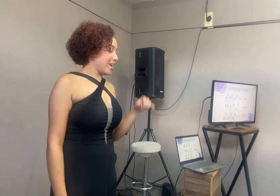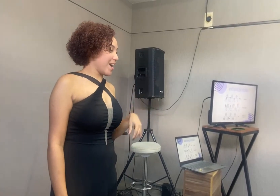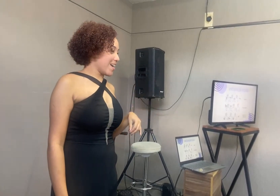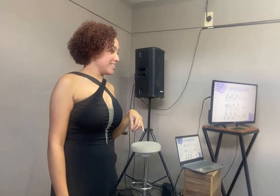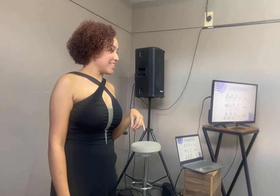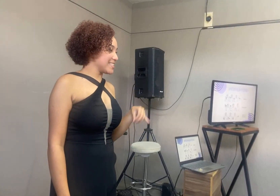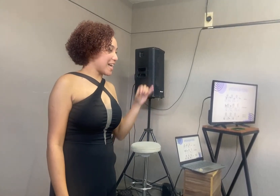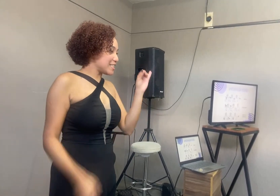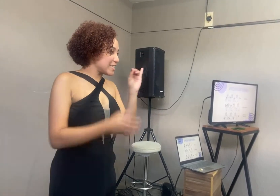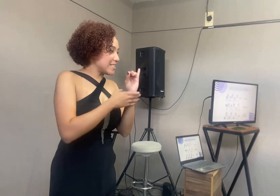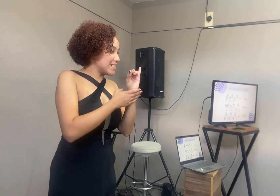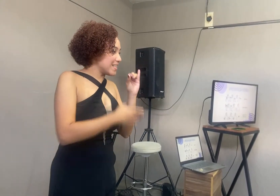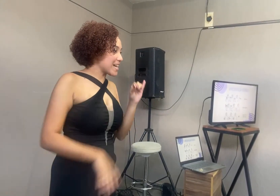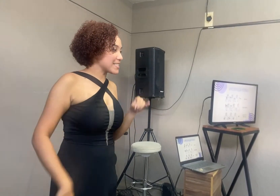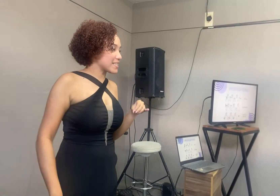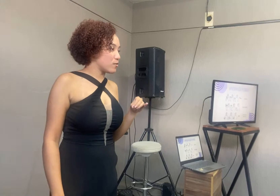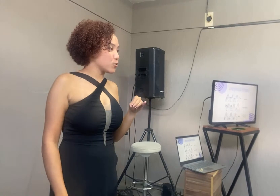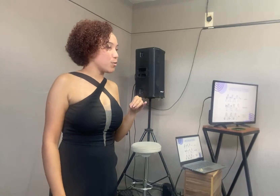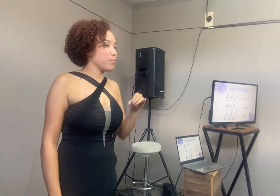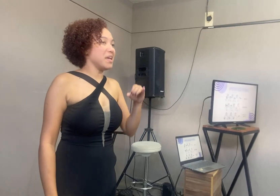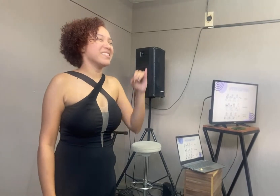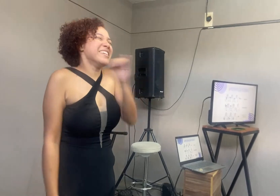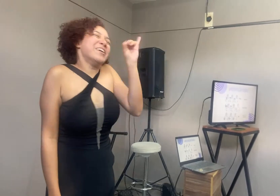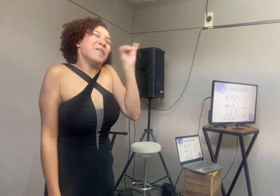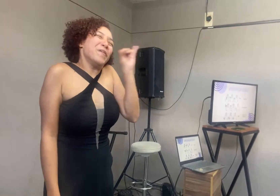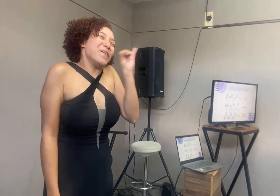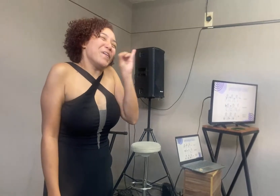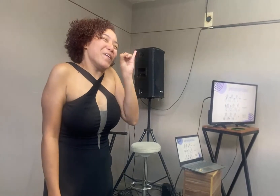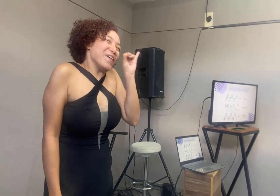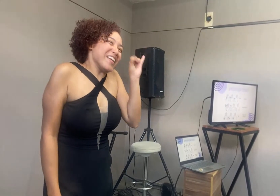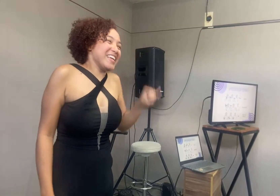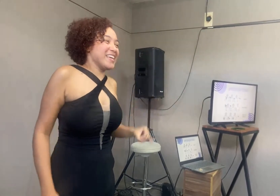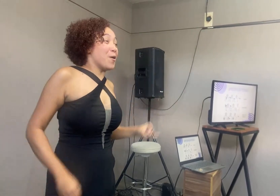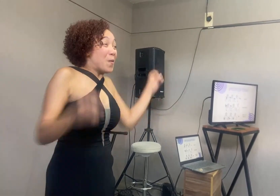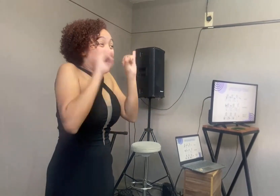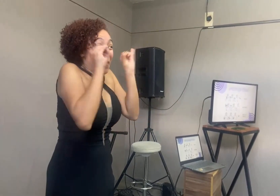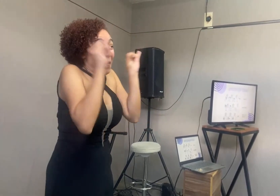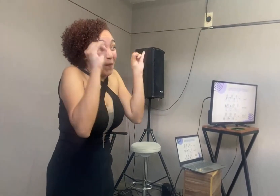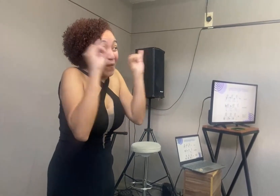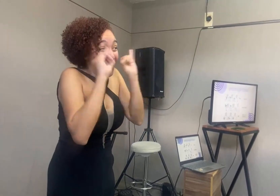a intensidade da ação do movimento. Ui!